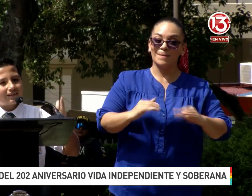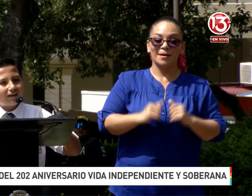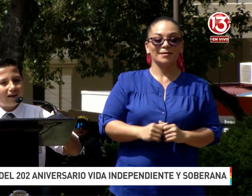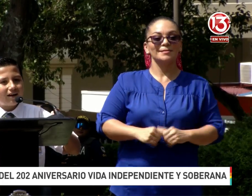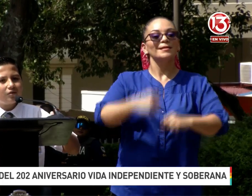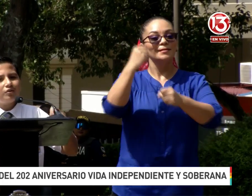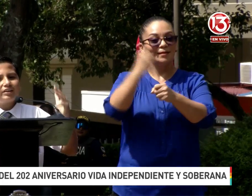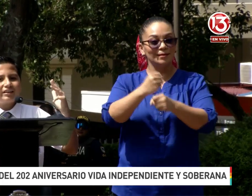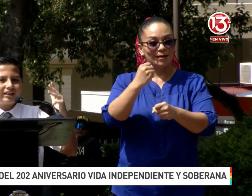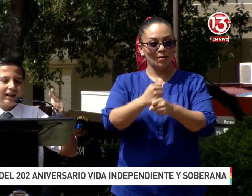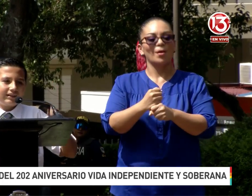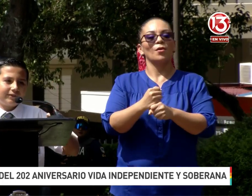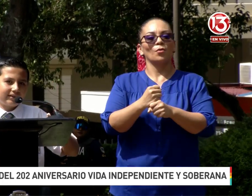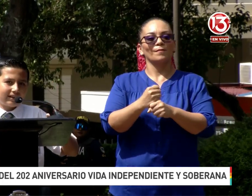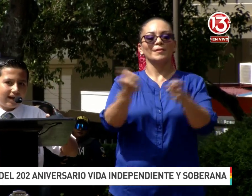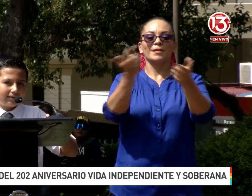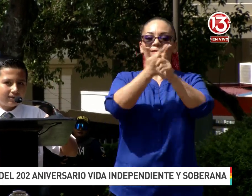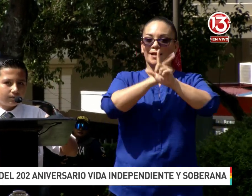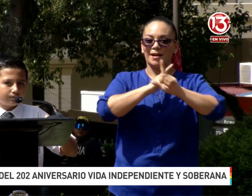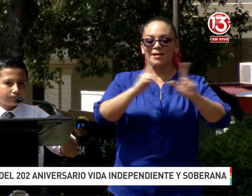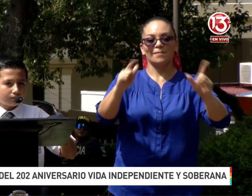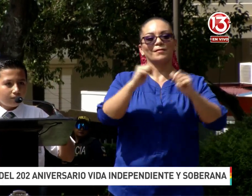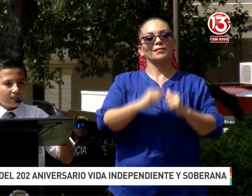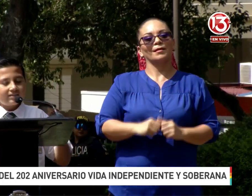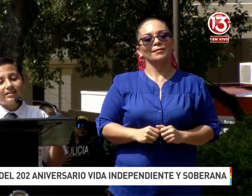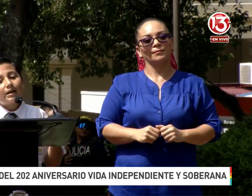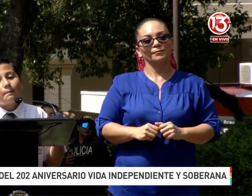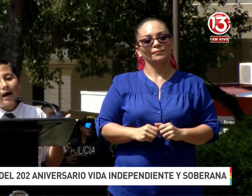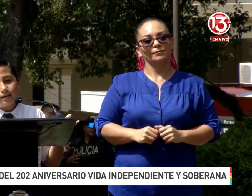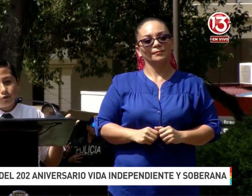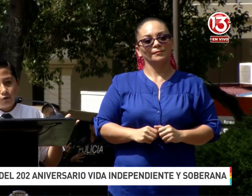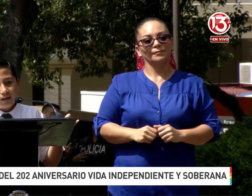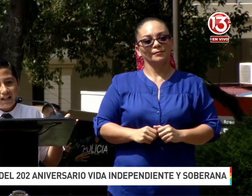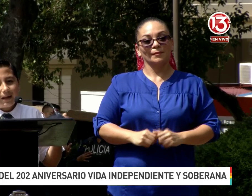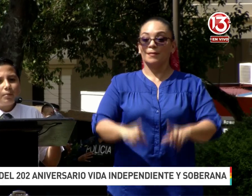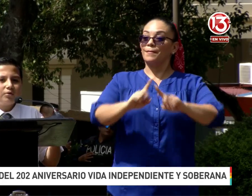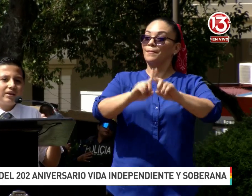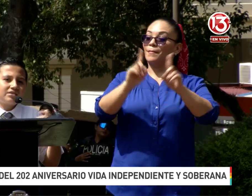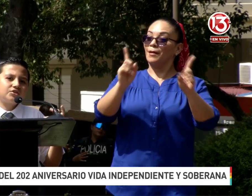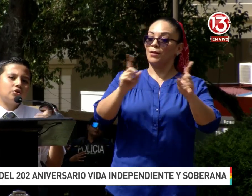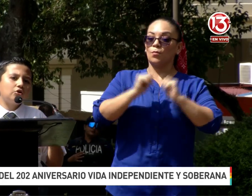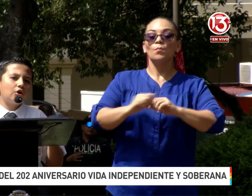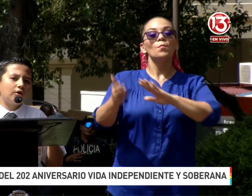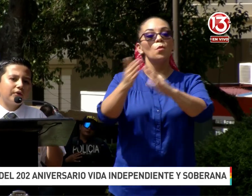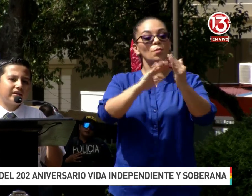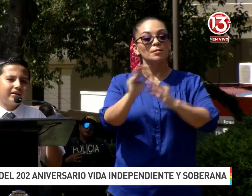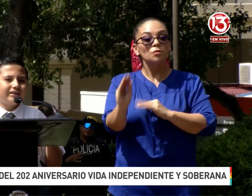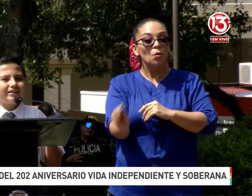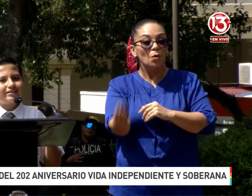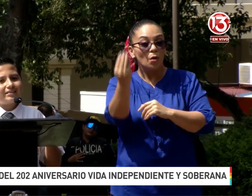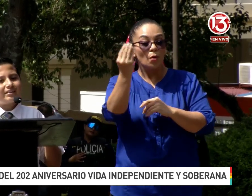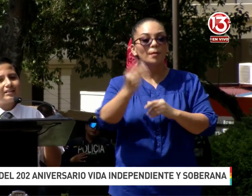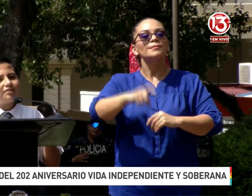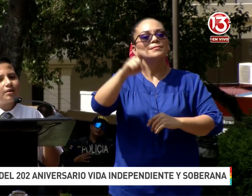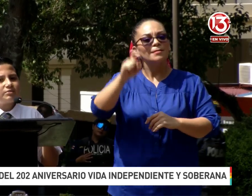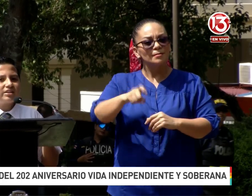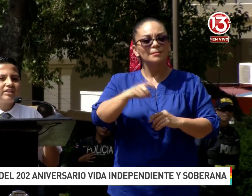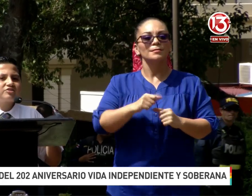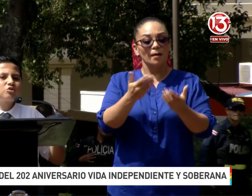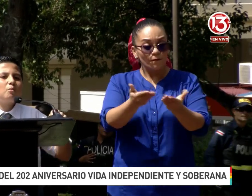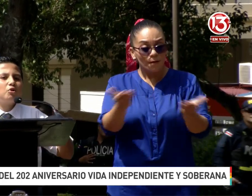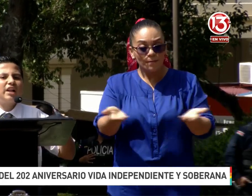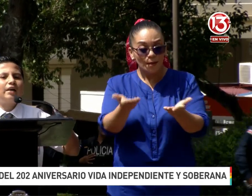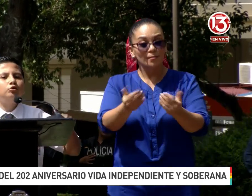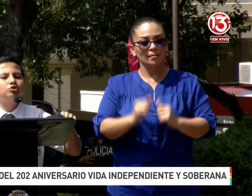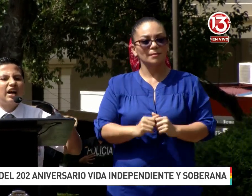del trabajo y de la libertad. Sin embargo, la población joven necesita